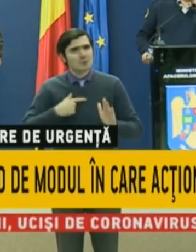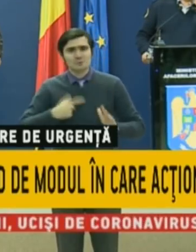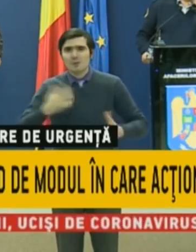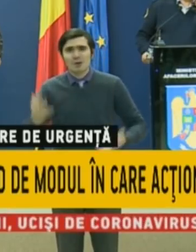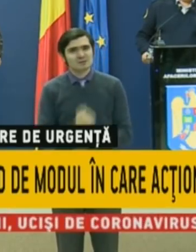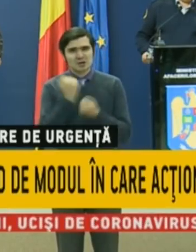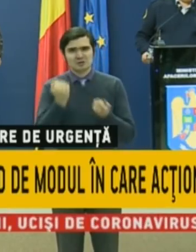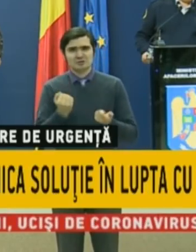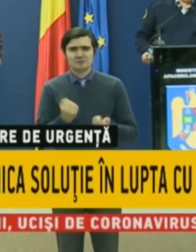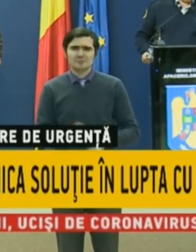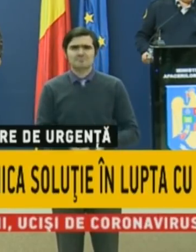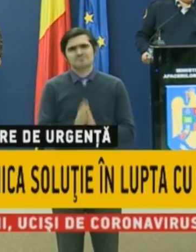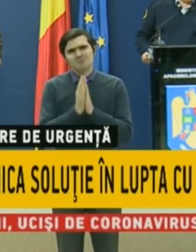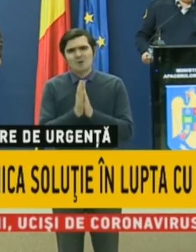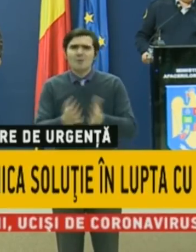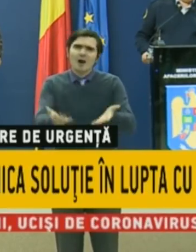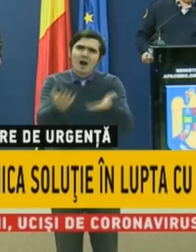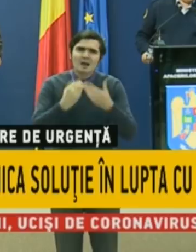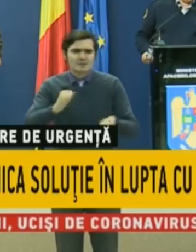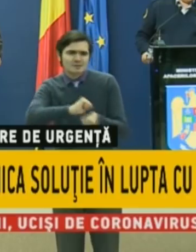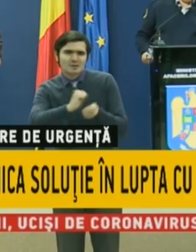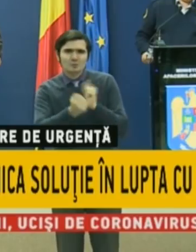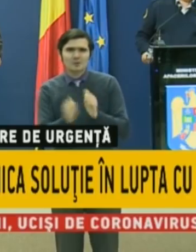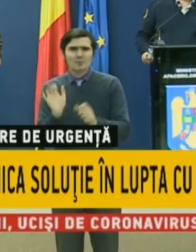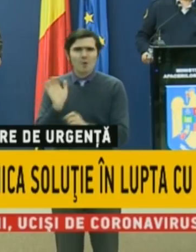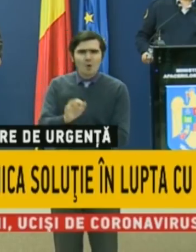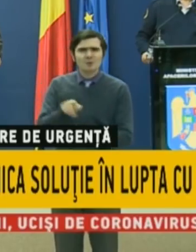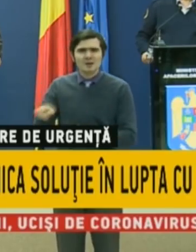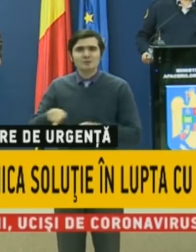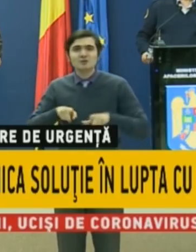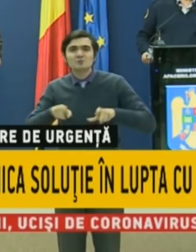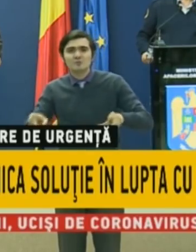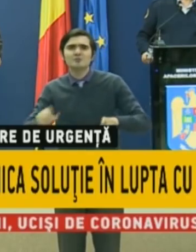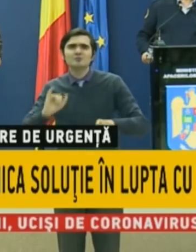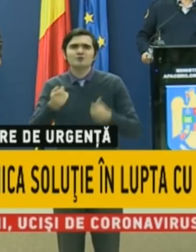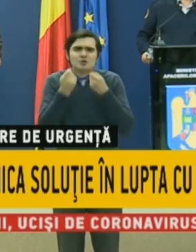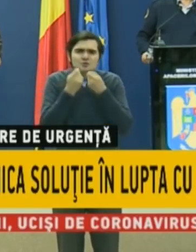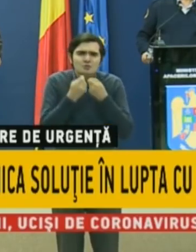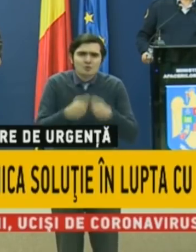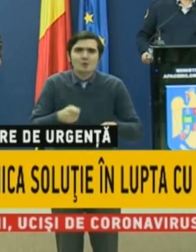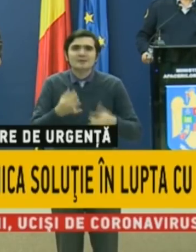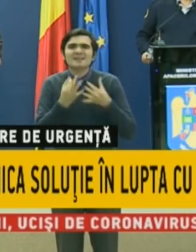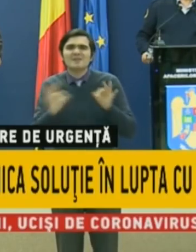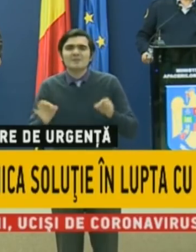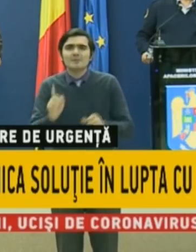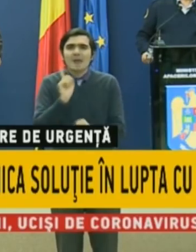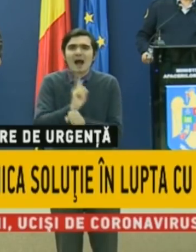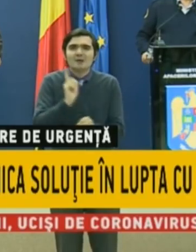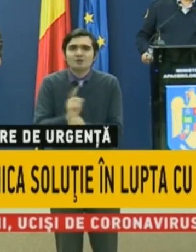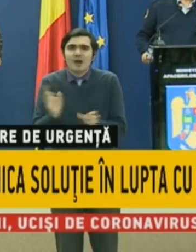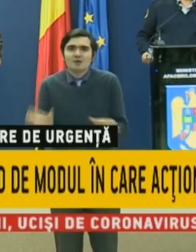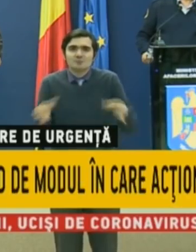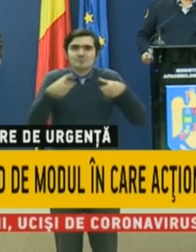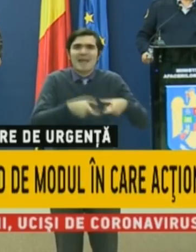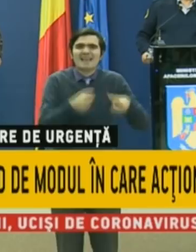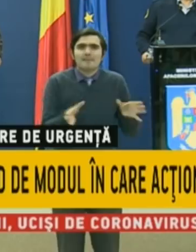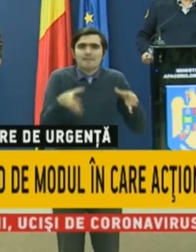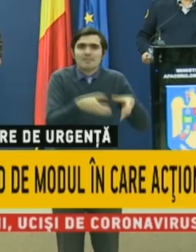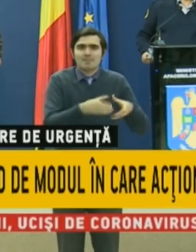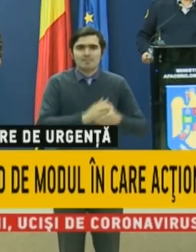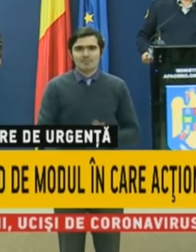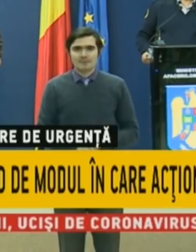Haideți să luptăm cu acest cumplit virus și să fim toți de aceeași parte a baricadei. Pentru a face